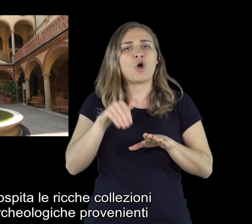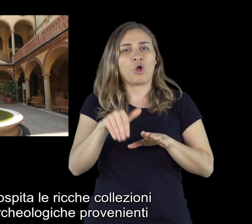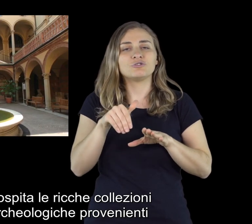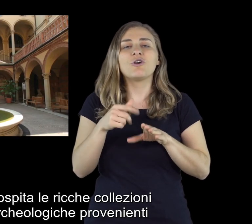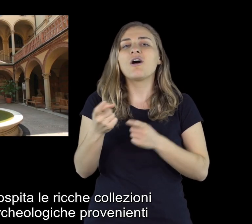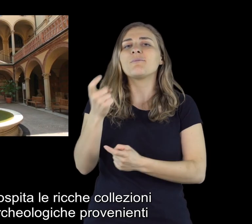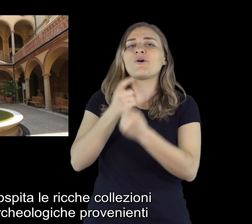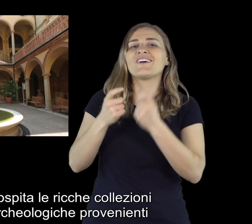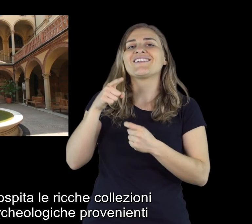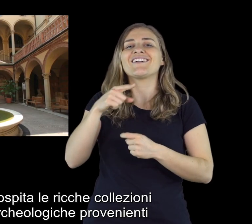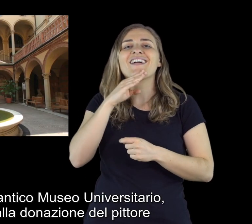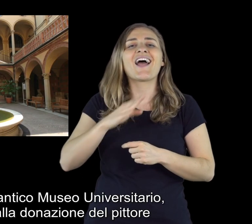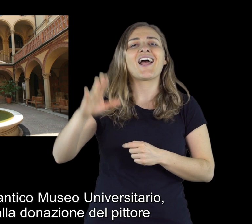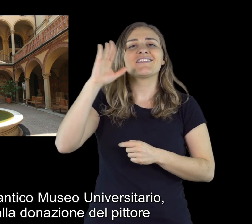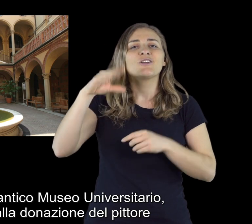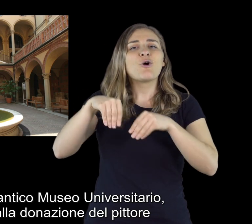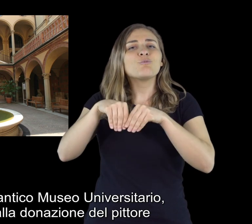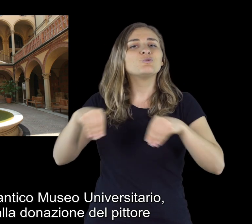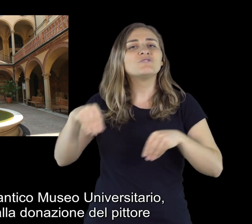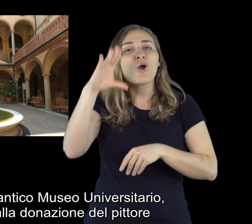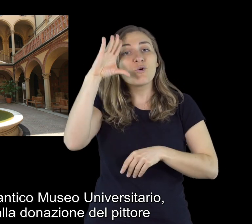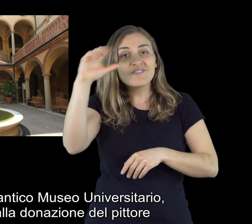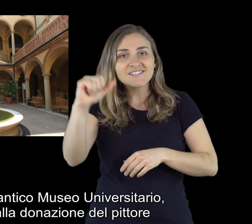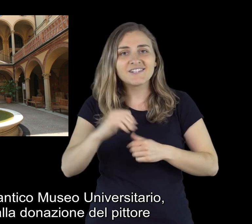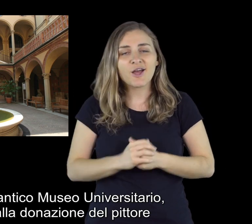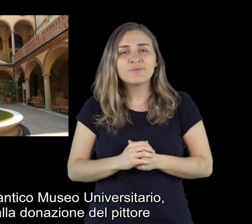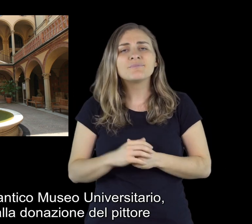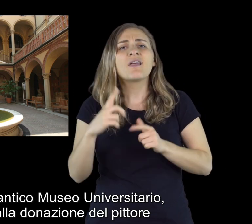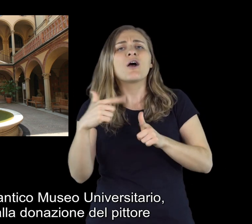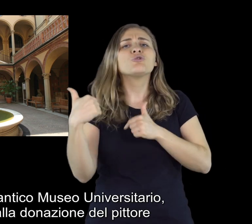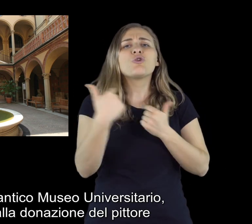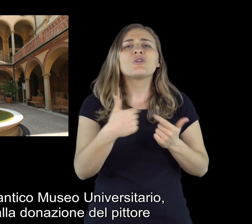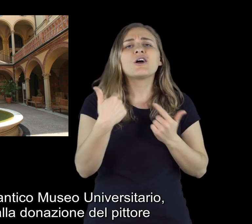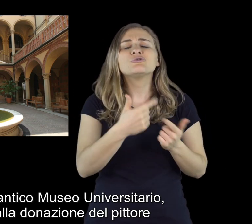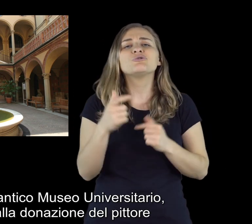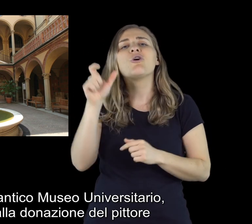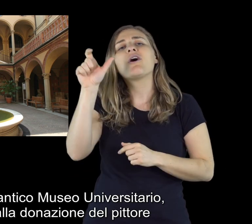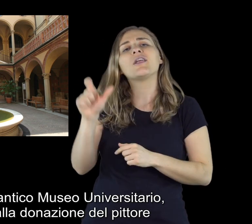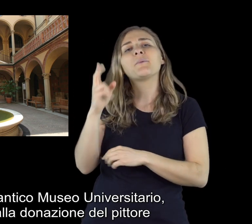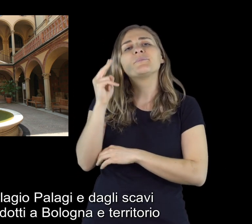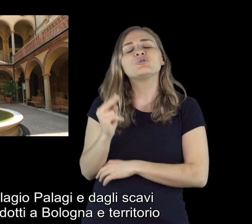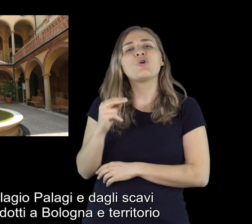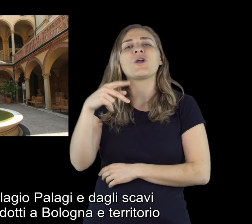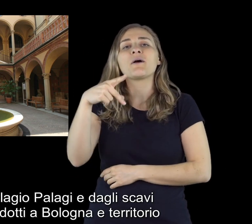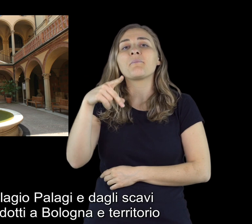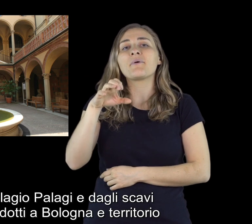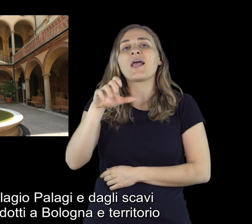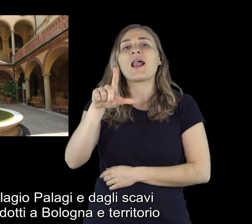dall'antico museo universitario dalla donazione del pittore pelagio palagi e dagli scavi condotti a bologna e territorio